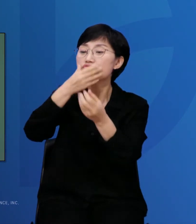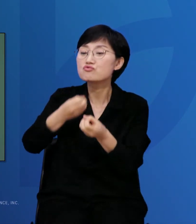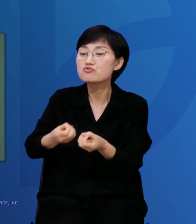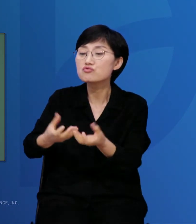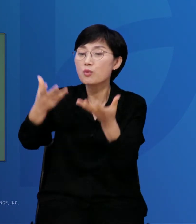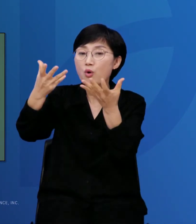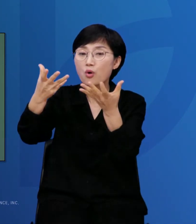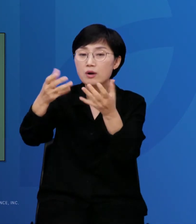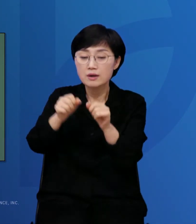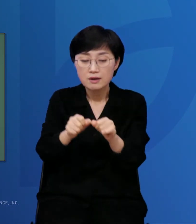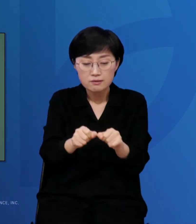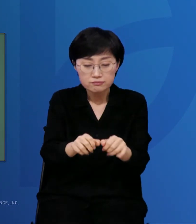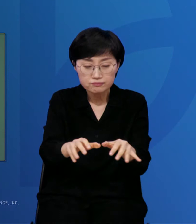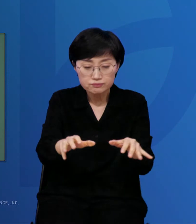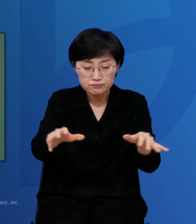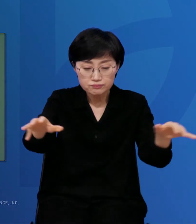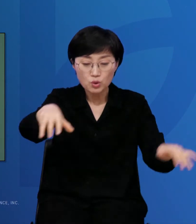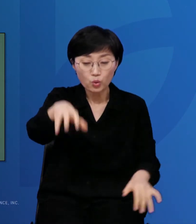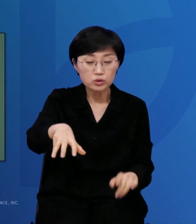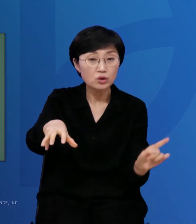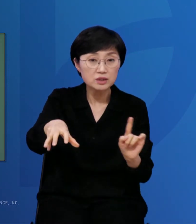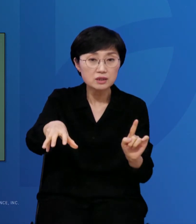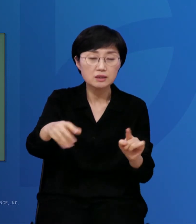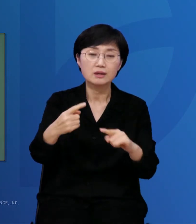교회라 이 말이에요.